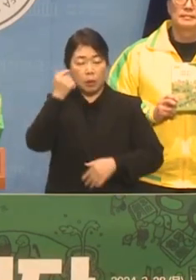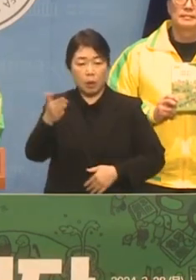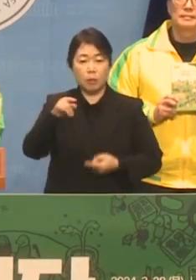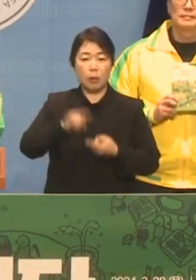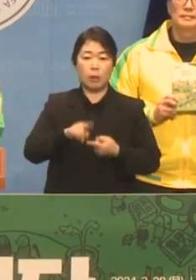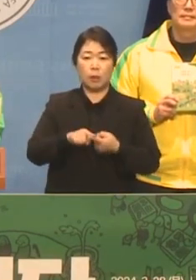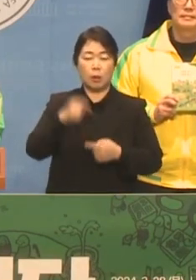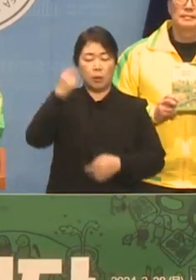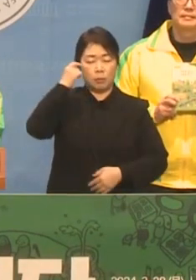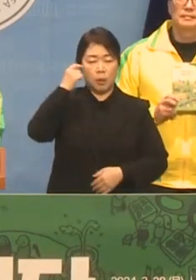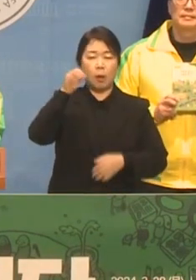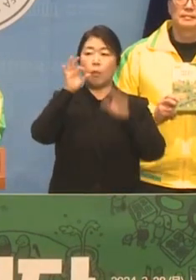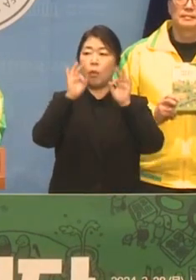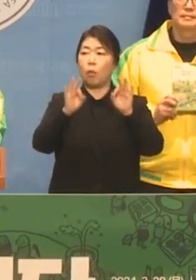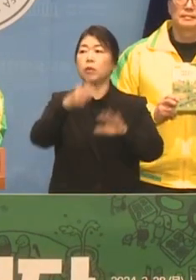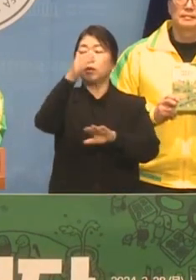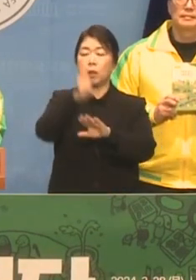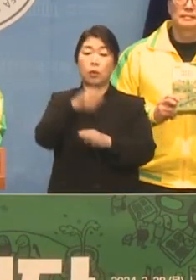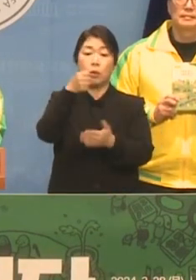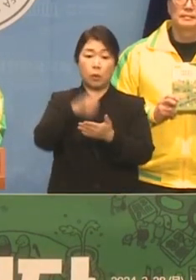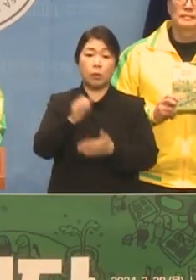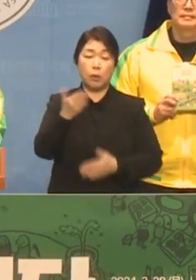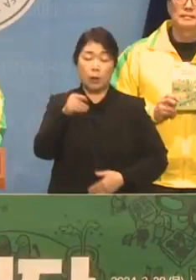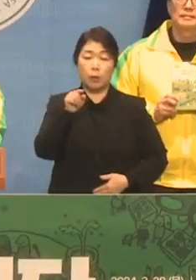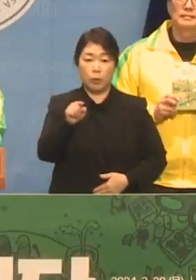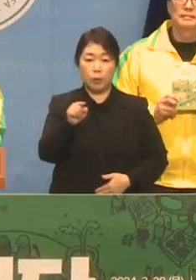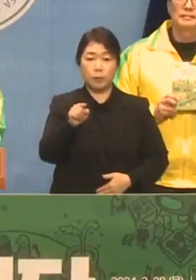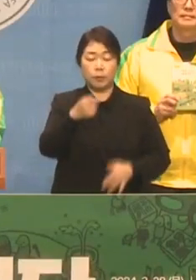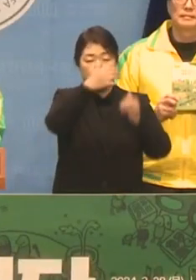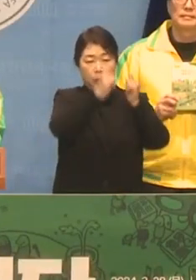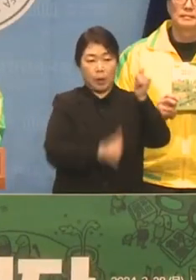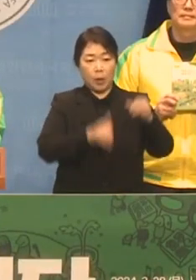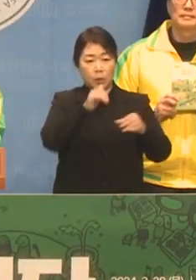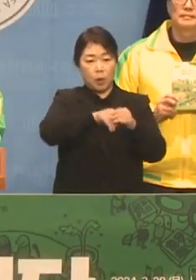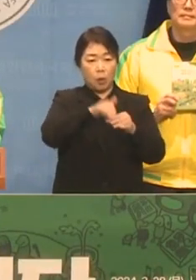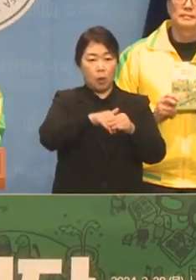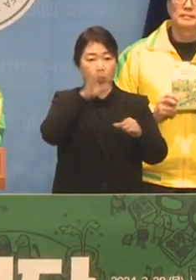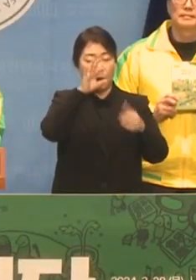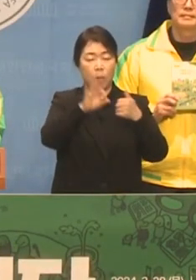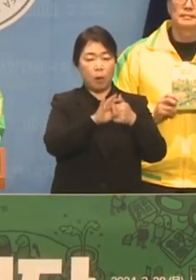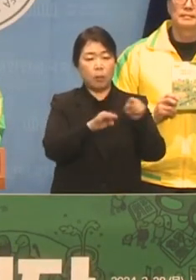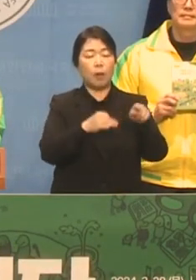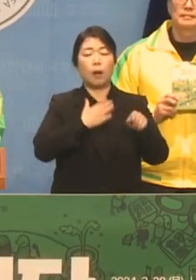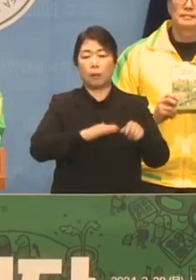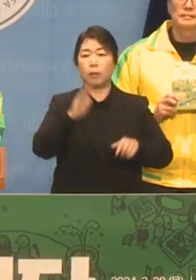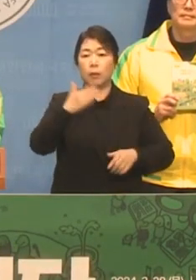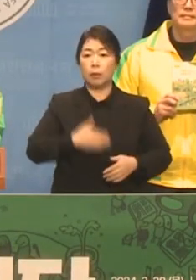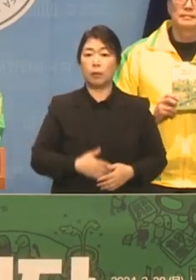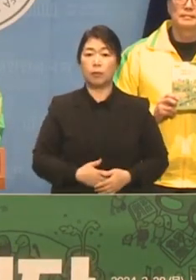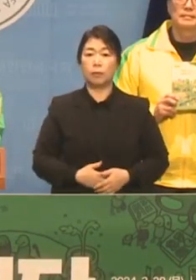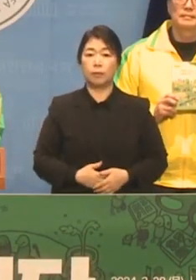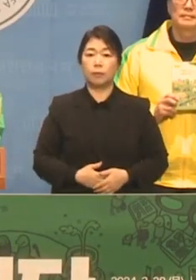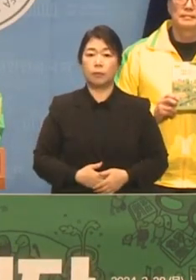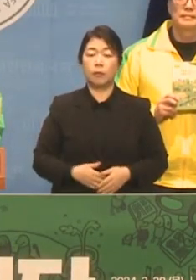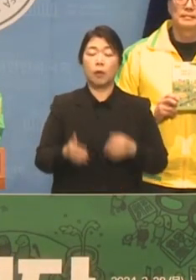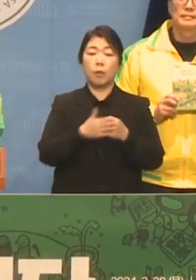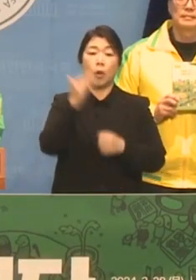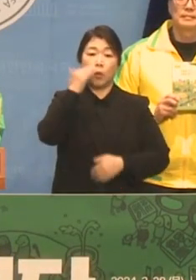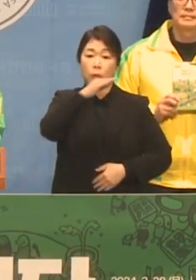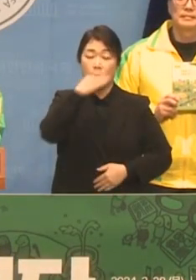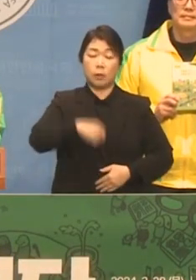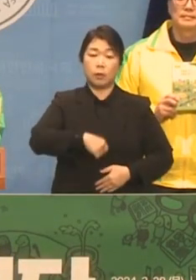의해 최종 결과가 나온다는 사실은 역대 선거 결과에서 많은 것을 보여주고 있습니다 그런 면에서 녹색